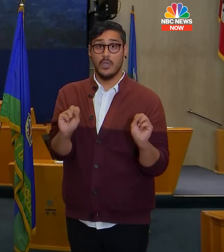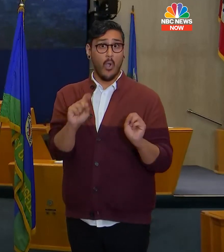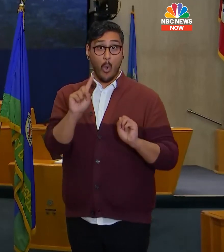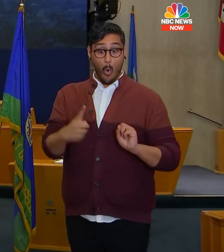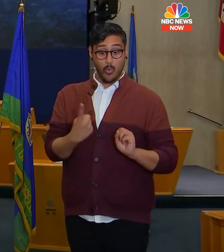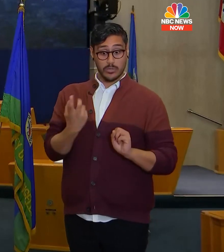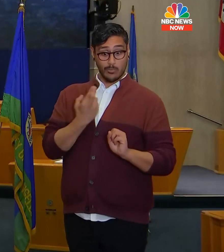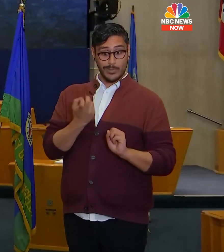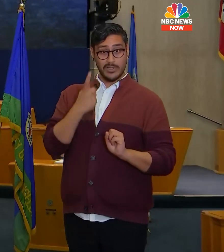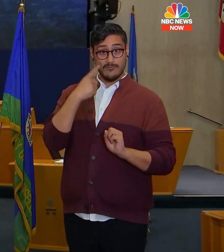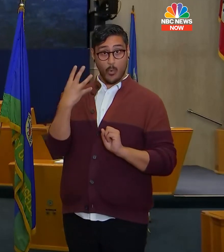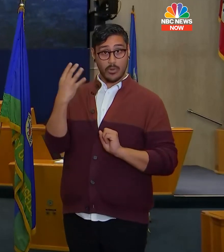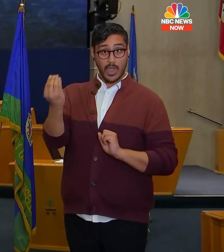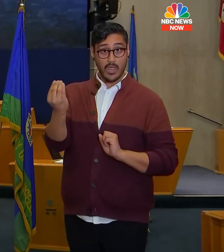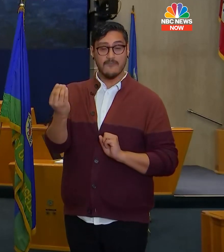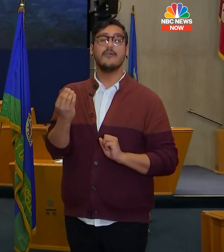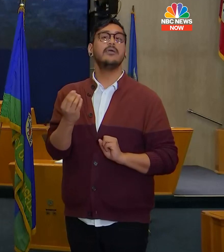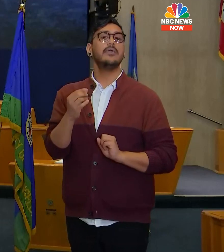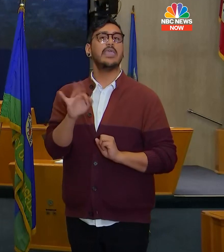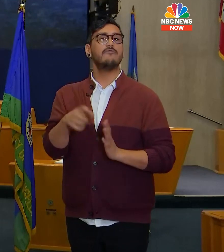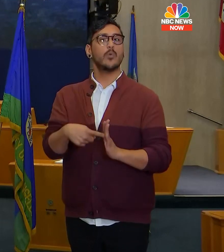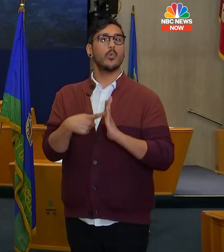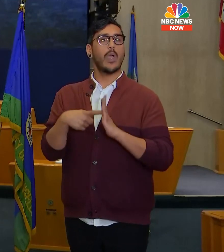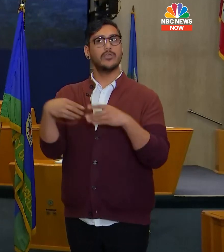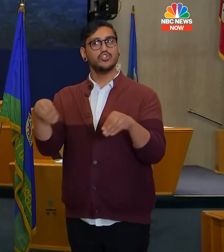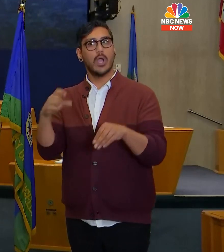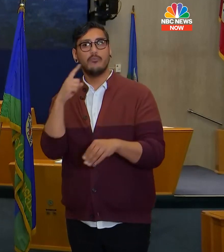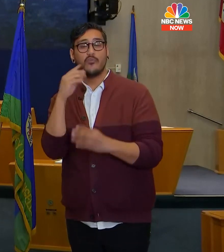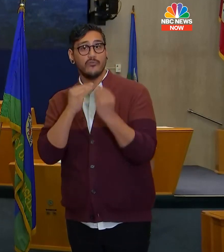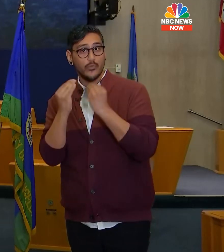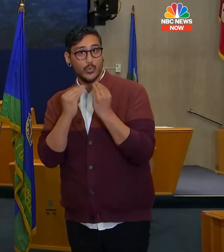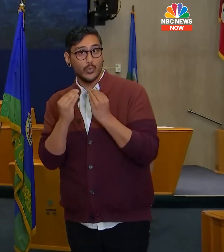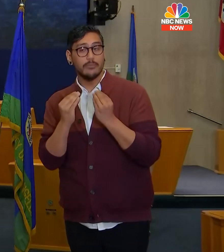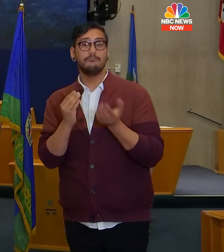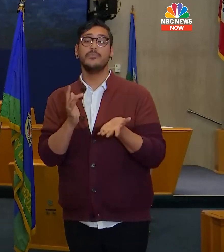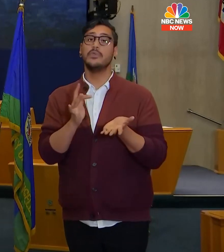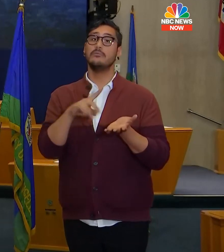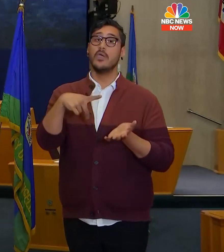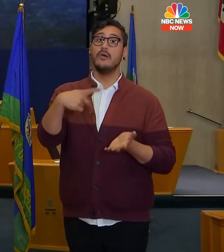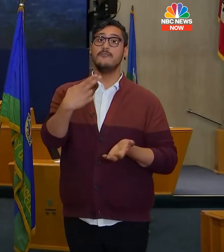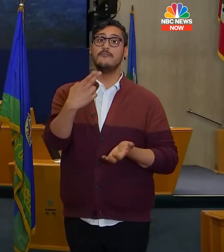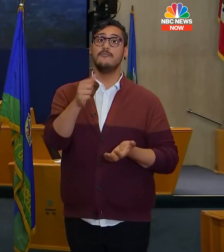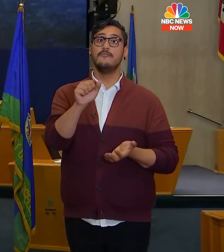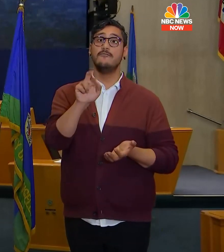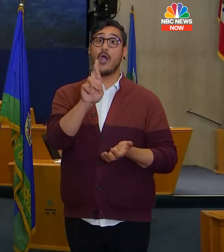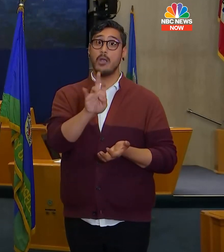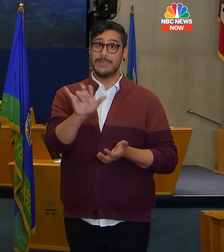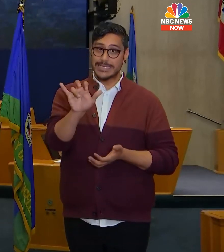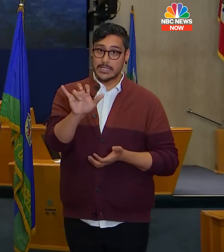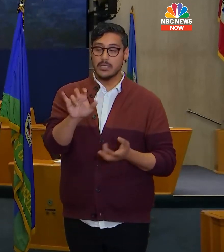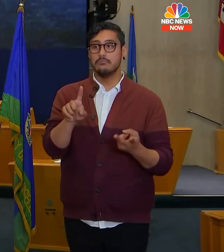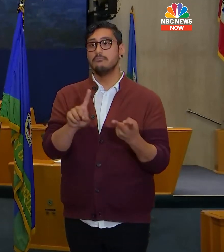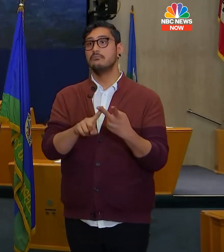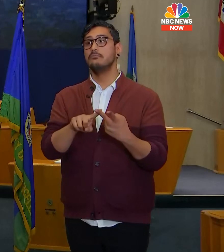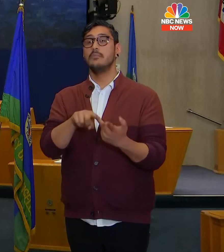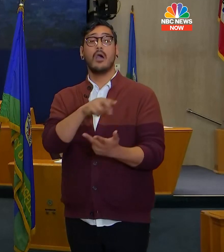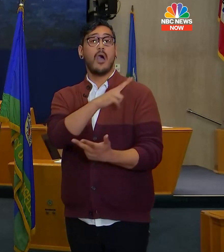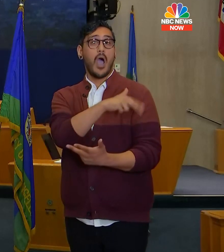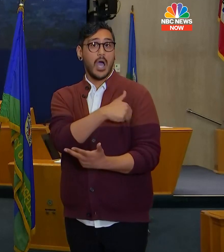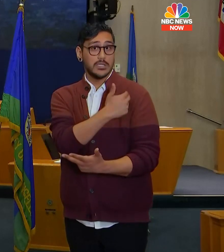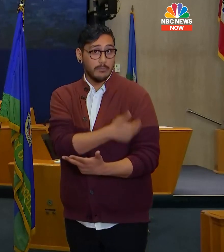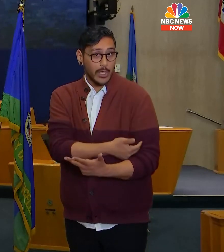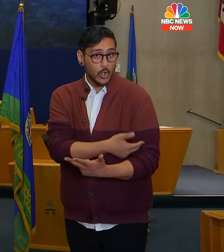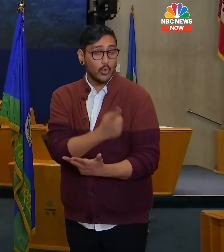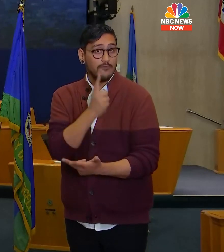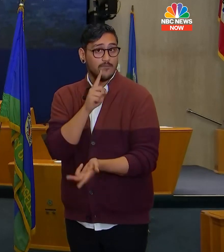de la casa es por ir de compras para comida, la farmacia para medicamentos, para el hospital, al visitar